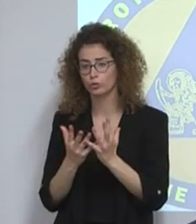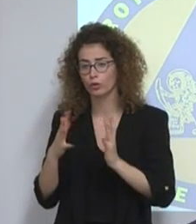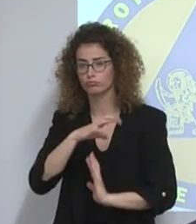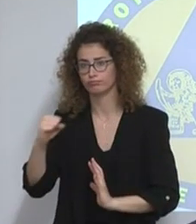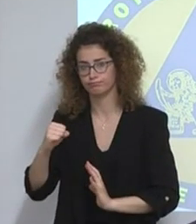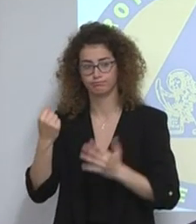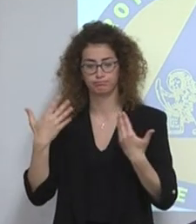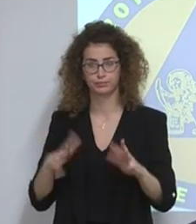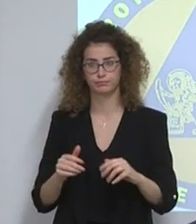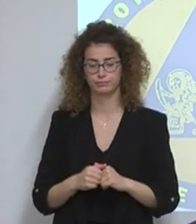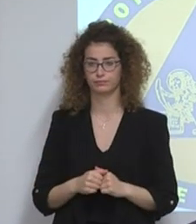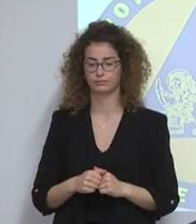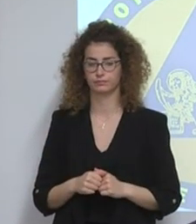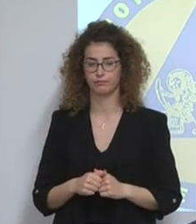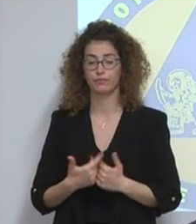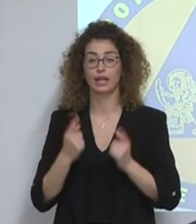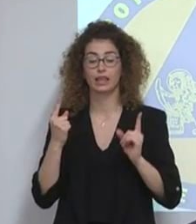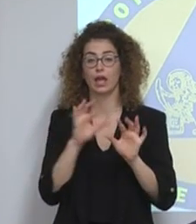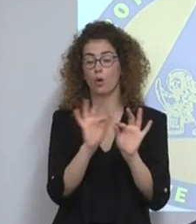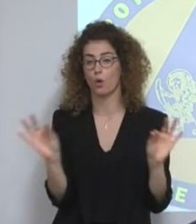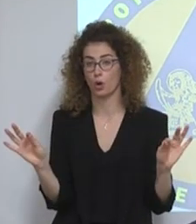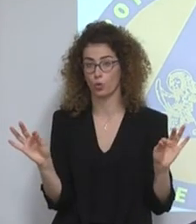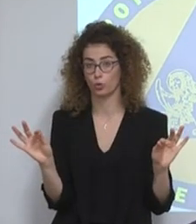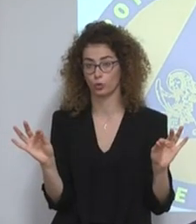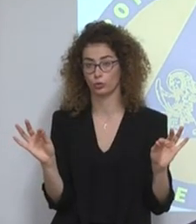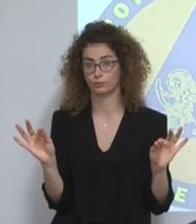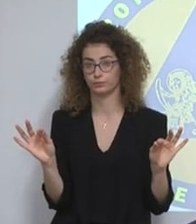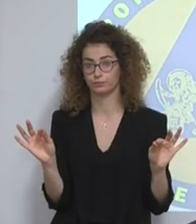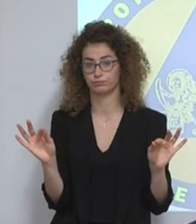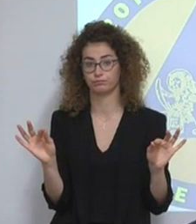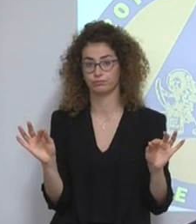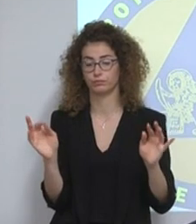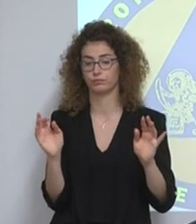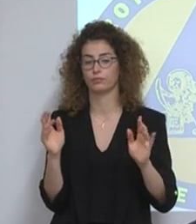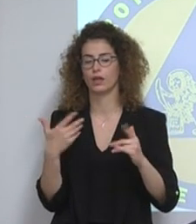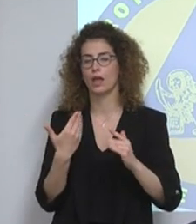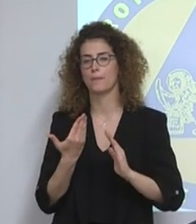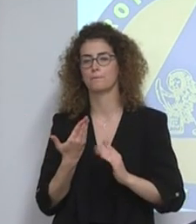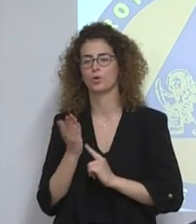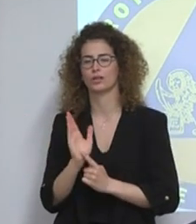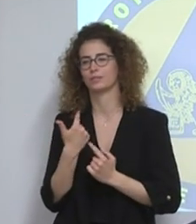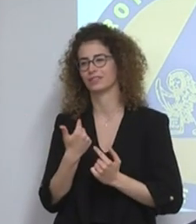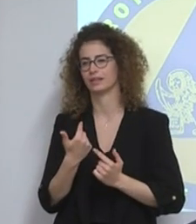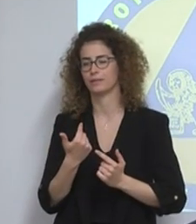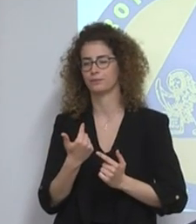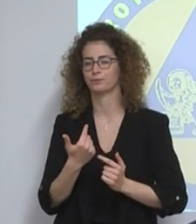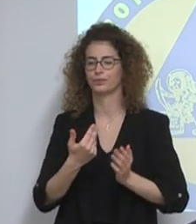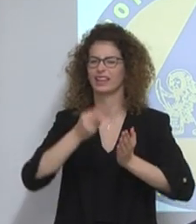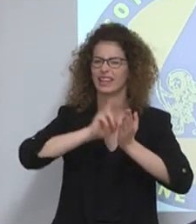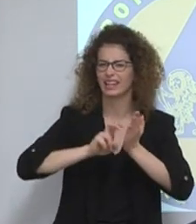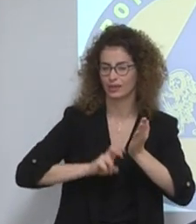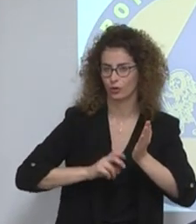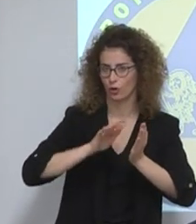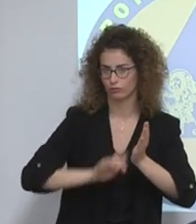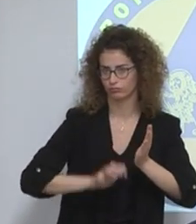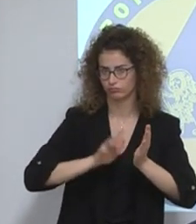se qualcuno dimostrerà come si dice nero su bianco che da questa diagnostica